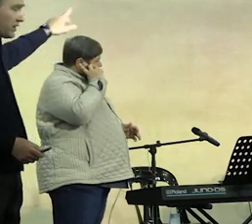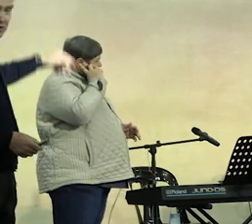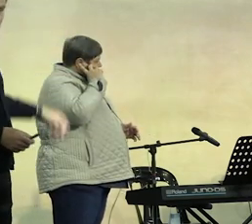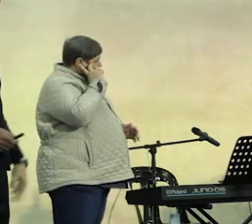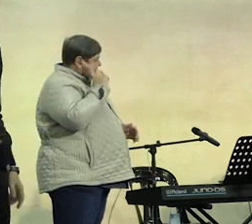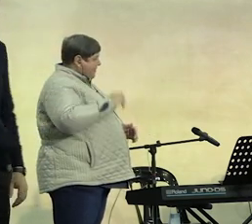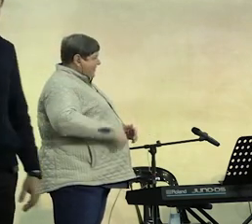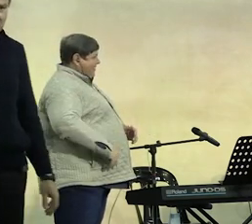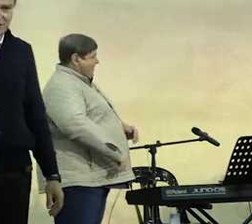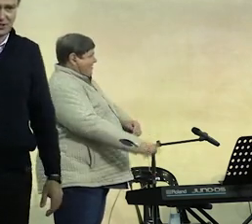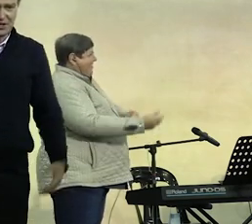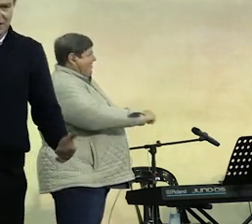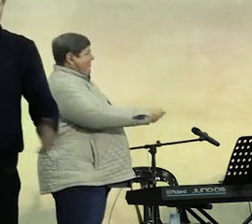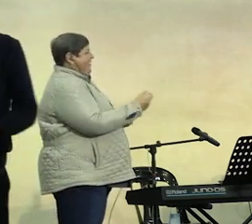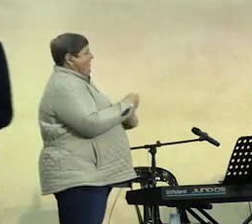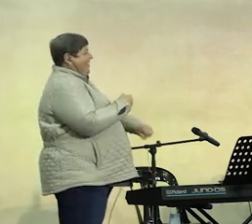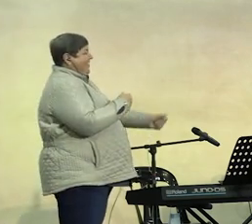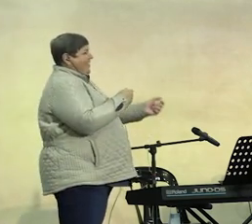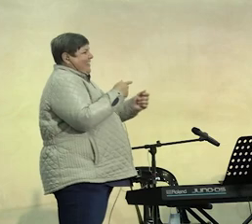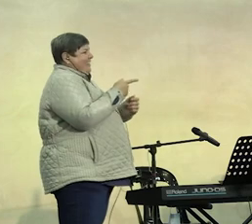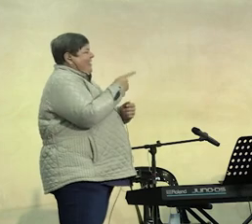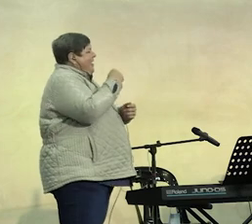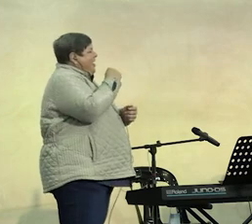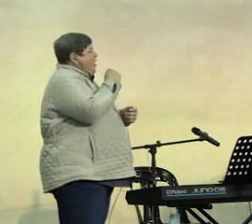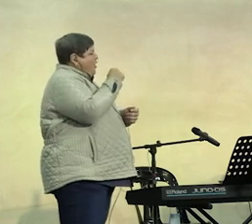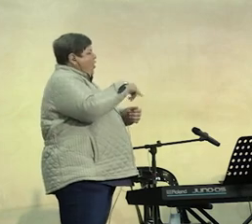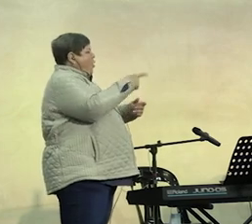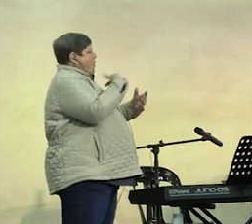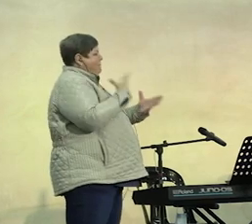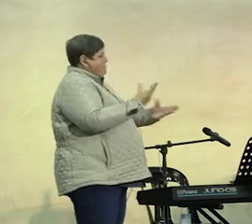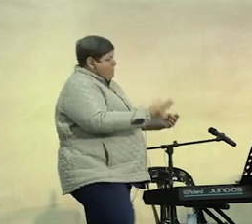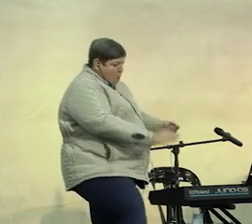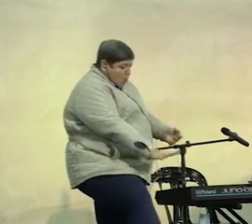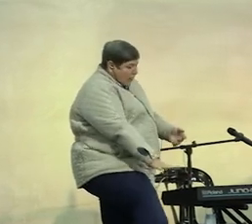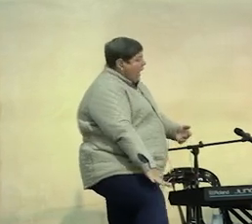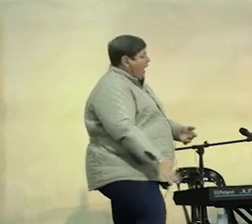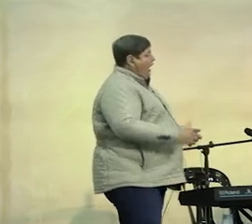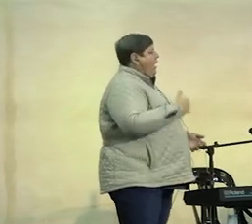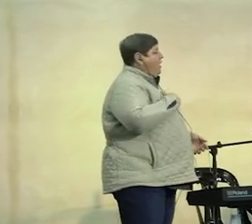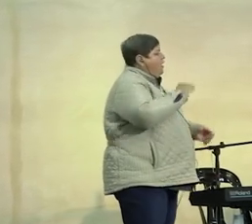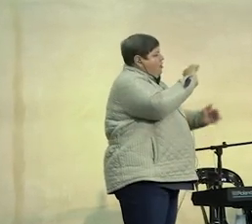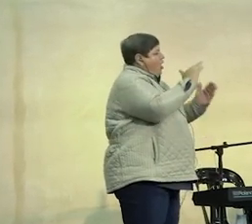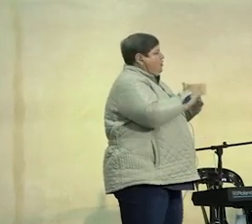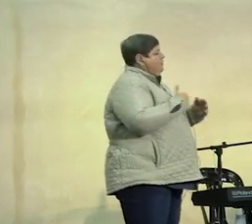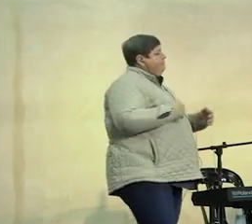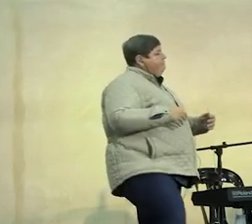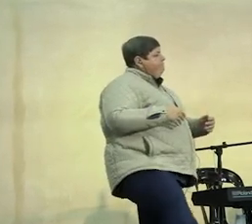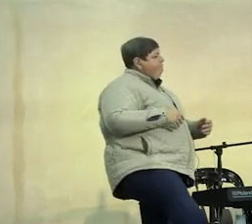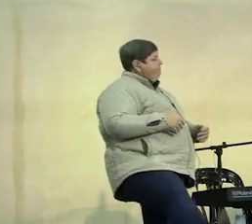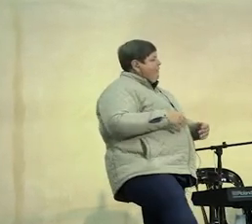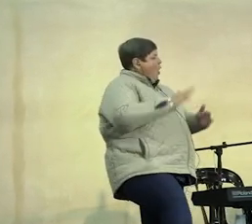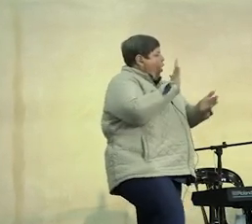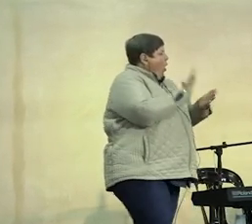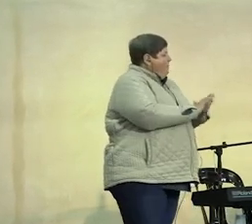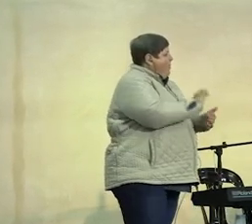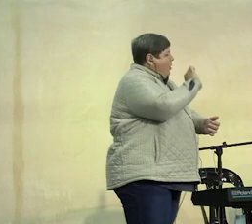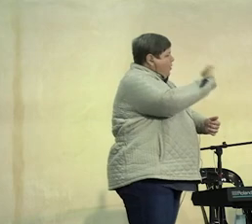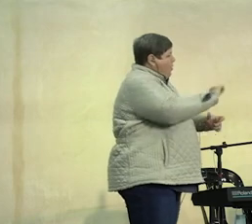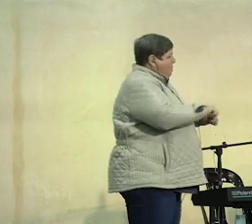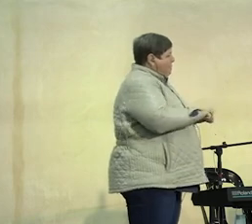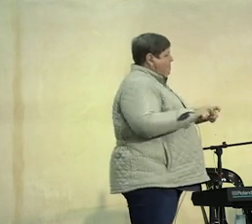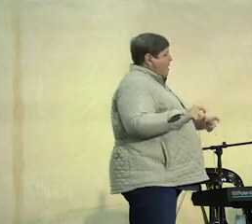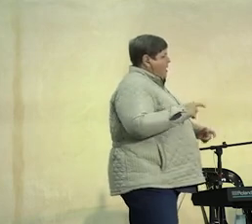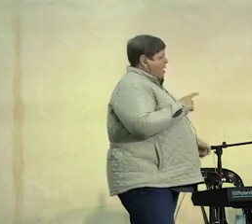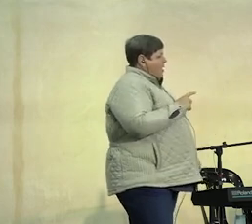hierdie modder geloop na my huis toe, nou loop jy en dan sit jy jou skoene op die bank, want die bank is mos in elk geval gedaan. En terwyl jy daar sit met jou pen, krappie op jou